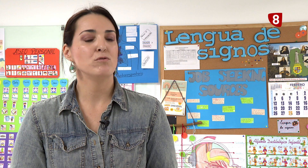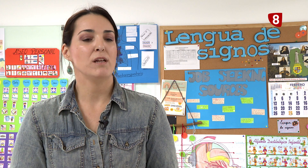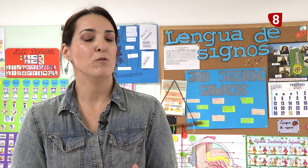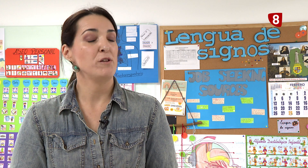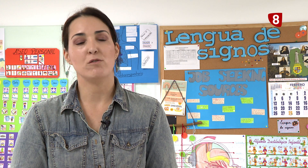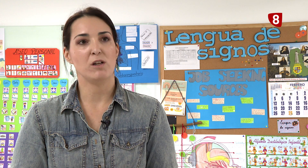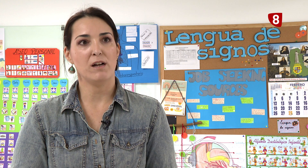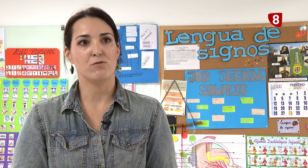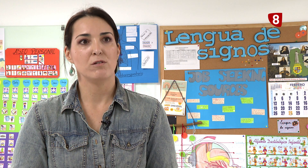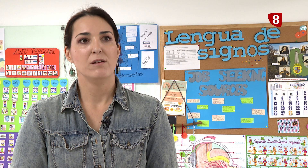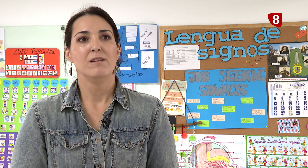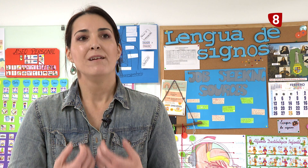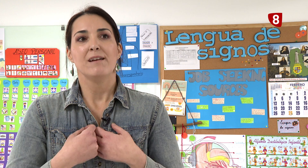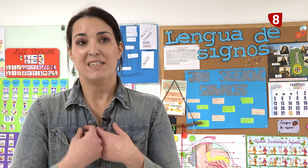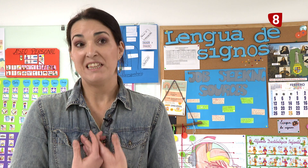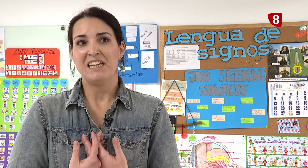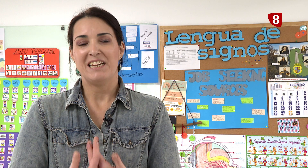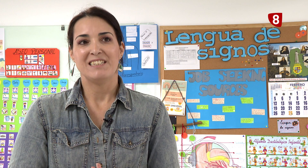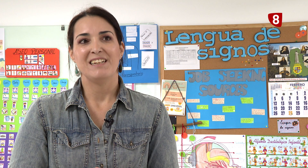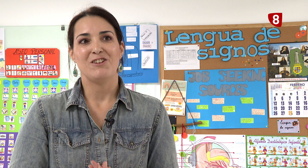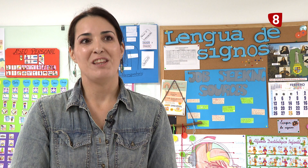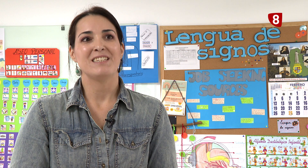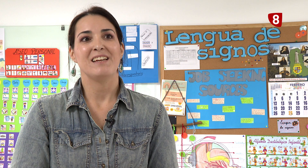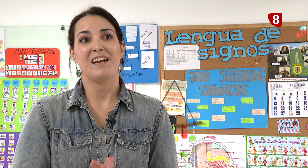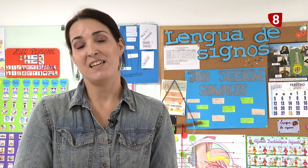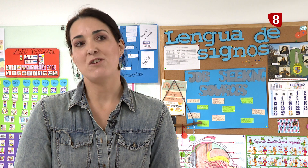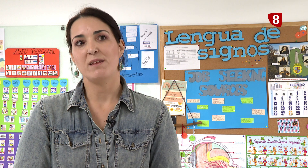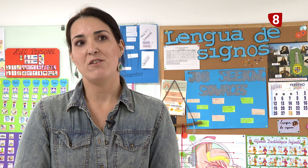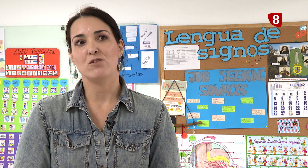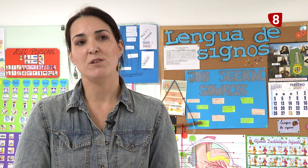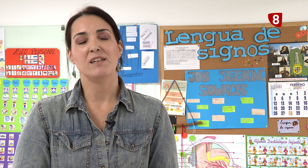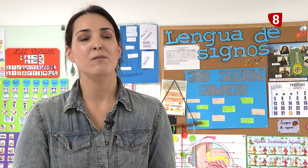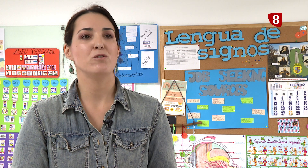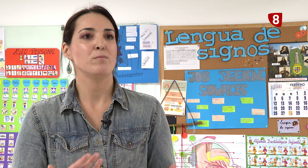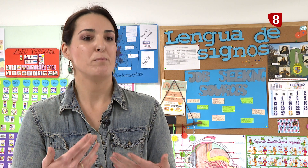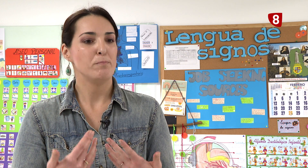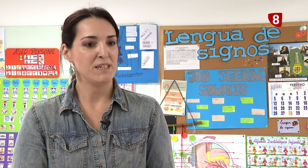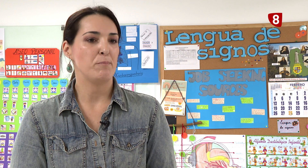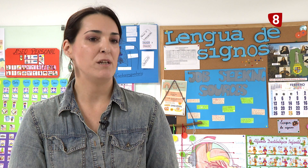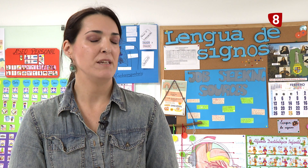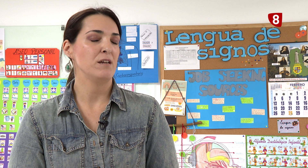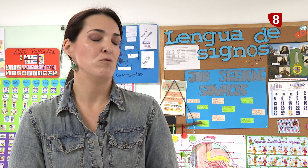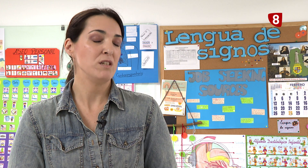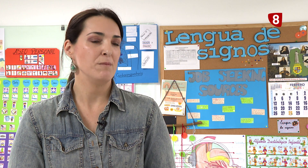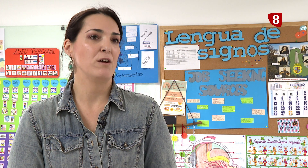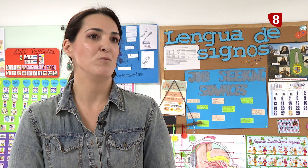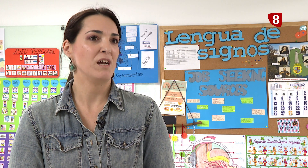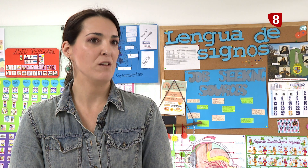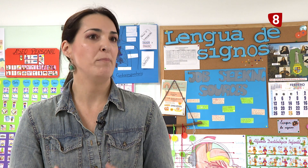y no podéis comunicaros. ¿Qué sentiríais? Entonces, gracias a los mediadores comunicativos, vais a poder tener un sistema de comunicación para